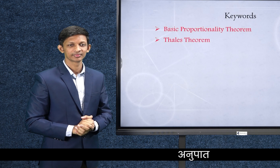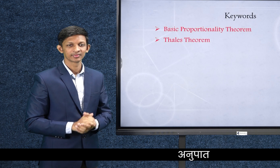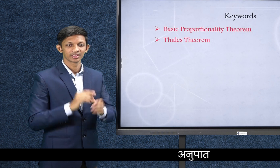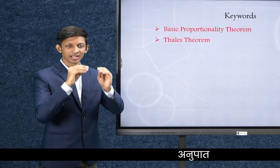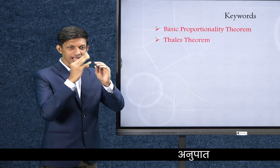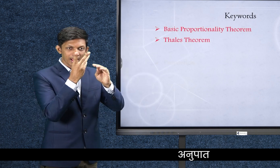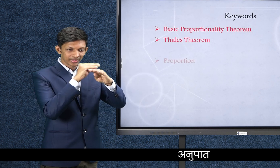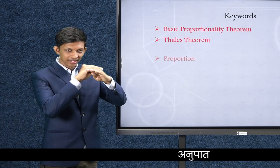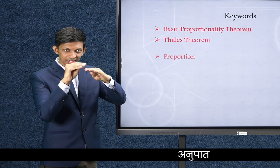अनुपात,